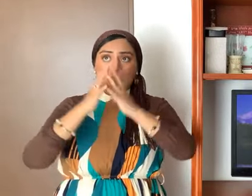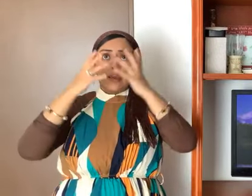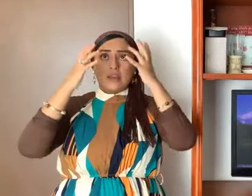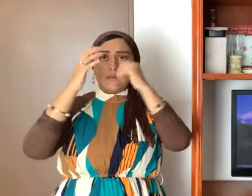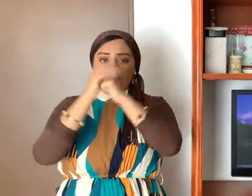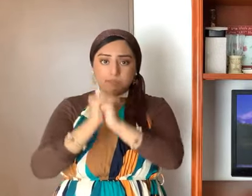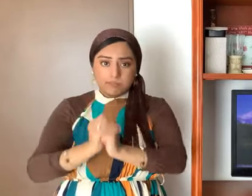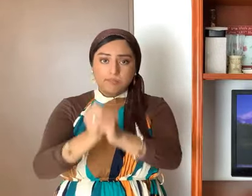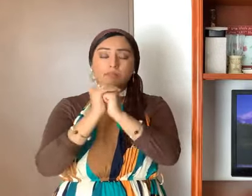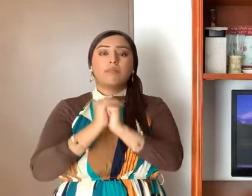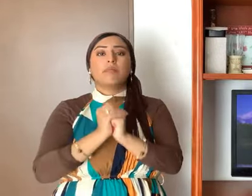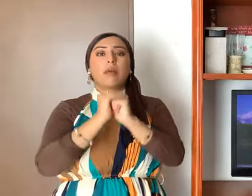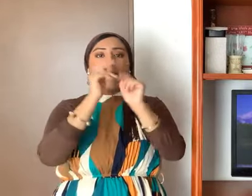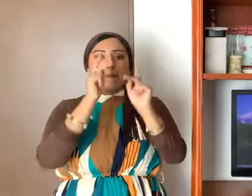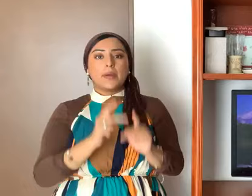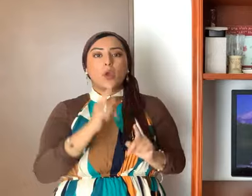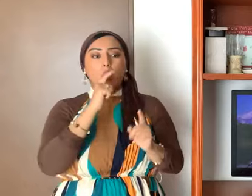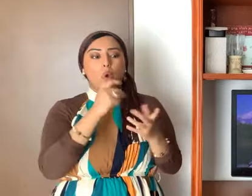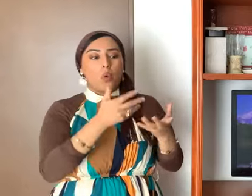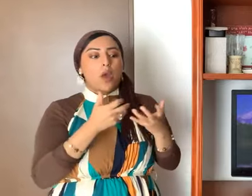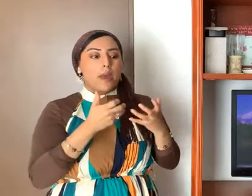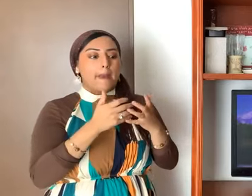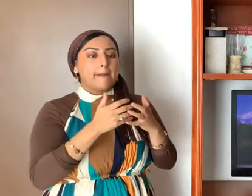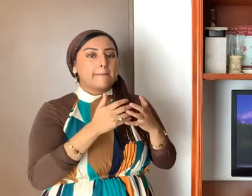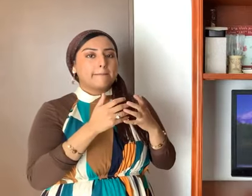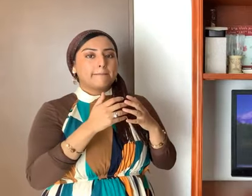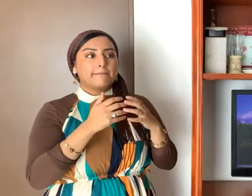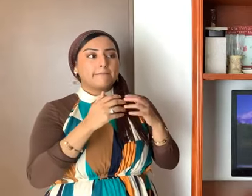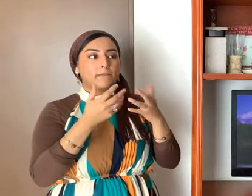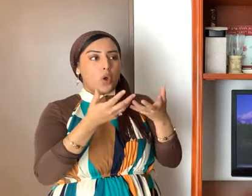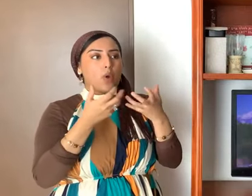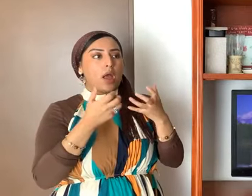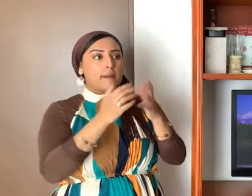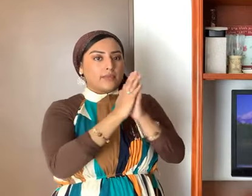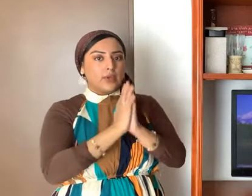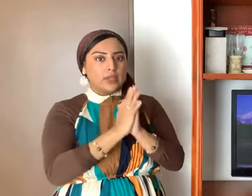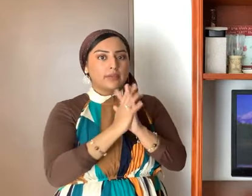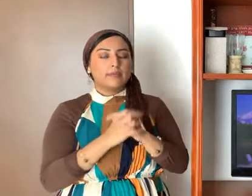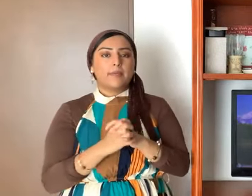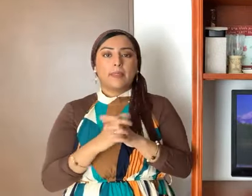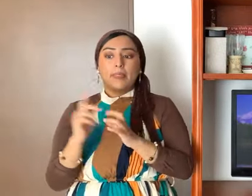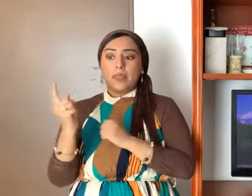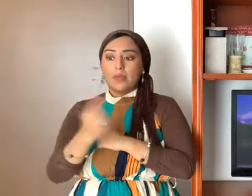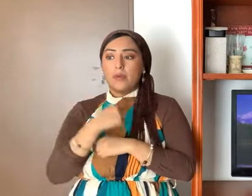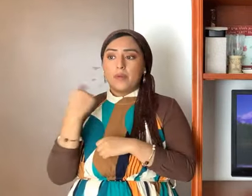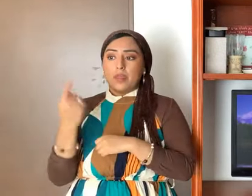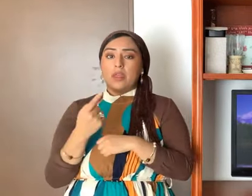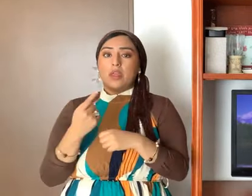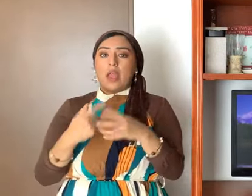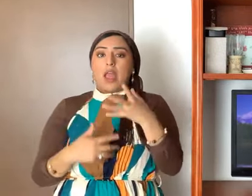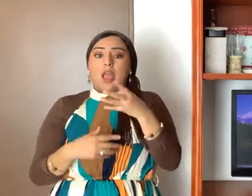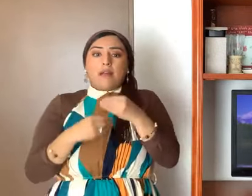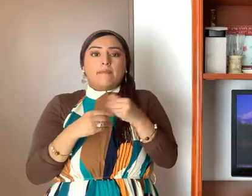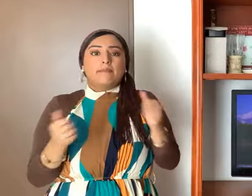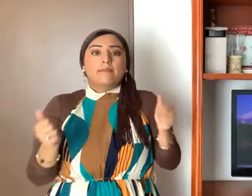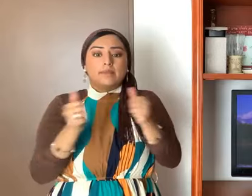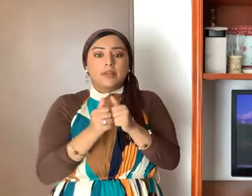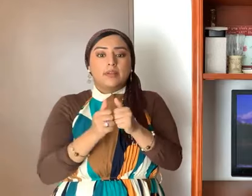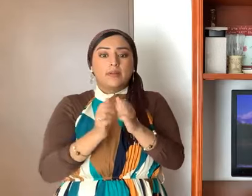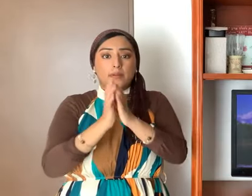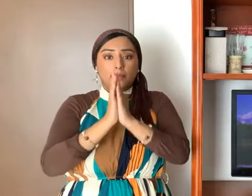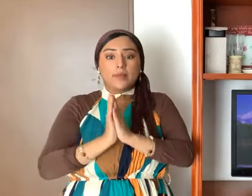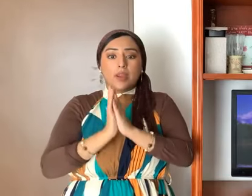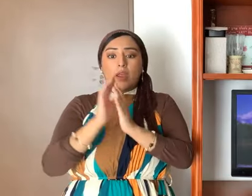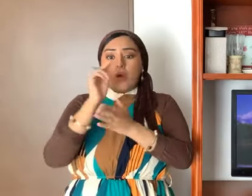gemir es quien pide la oración y después pedir la oración. Entonces nosotros nos sumamos a su oración y el Eterno, por